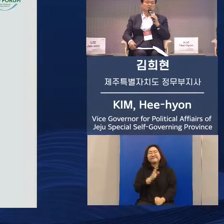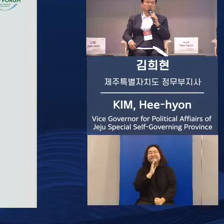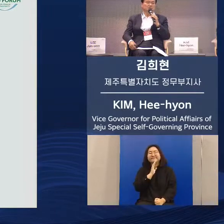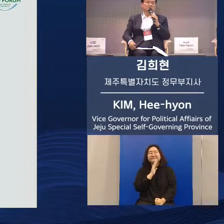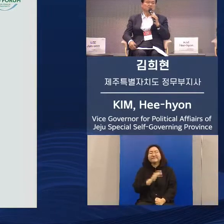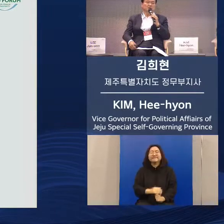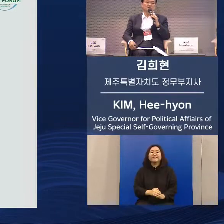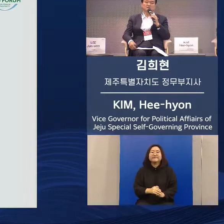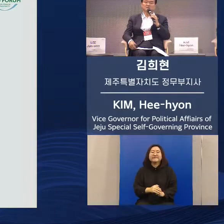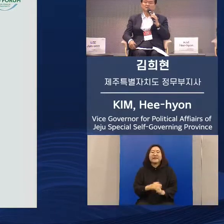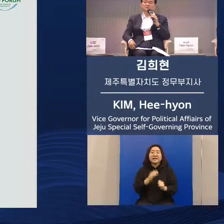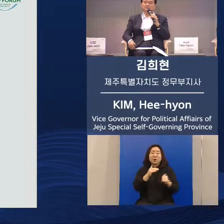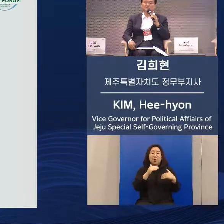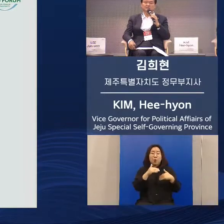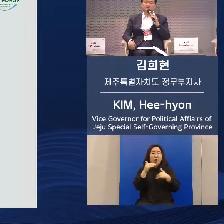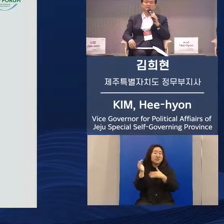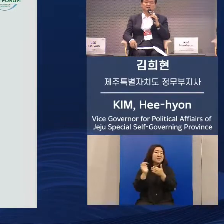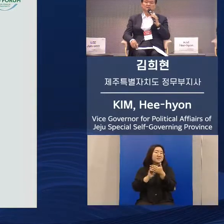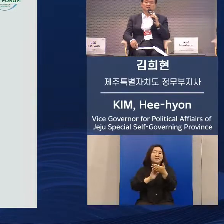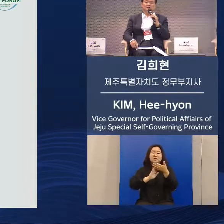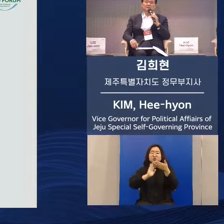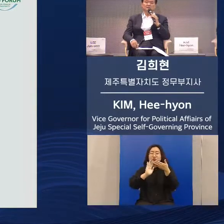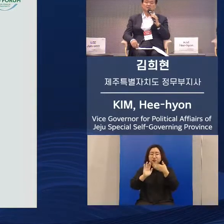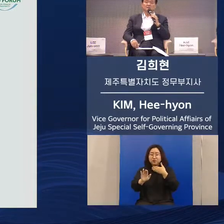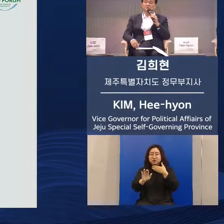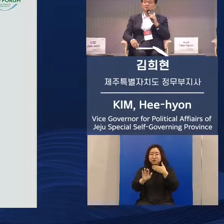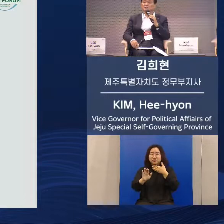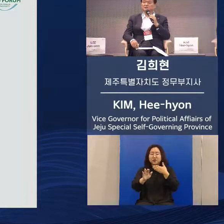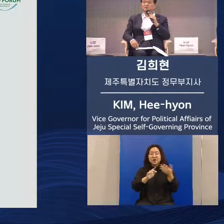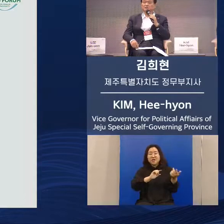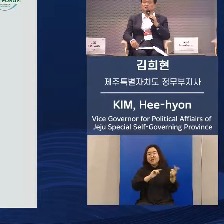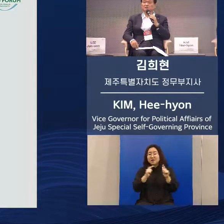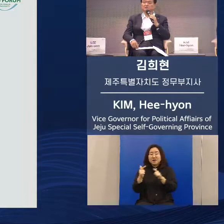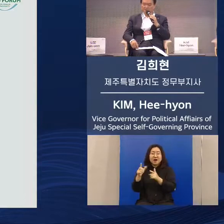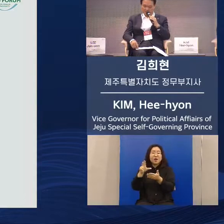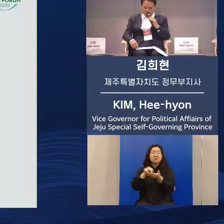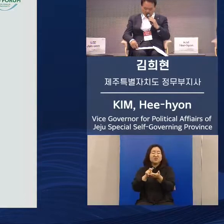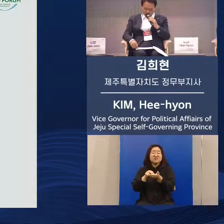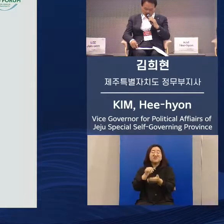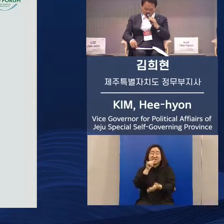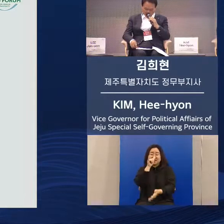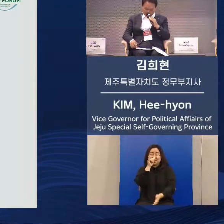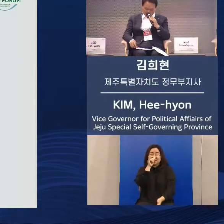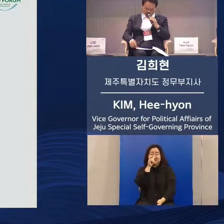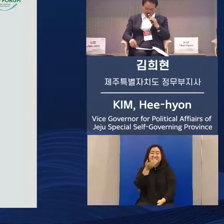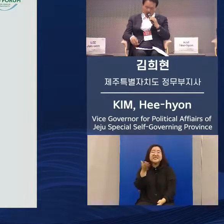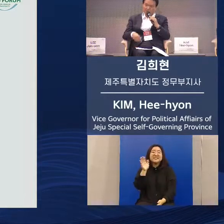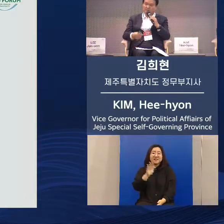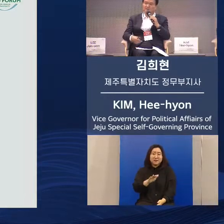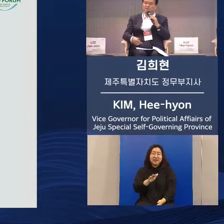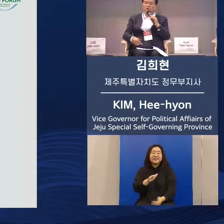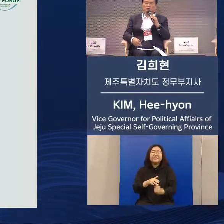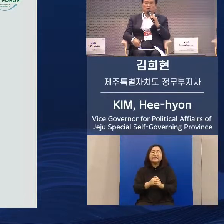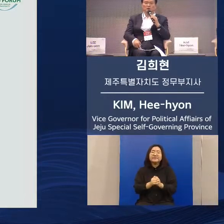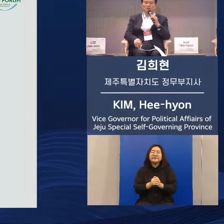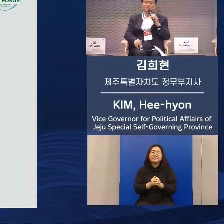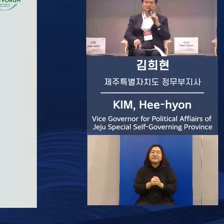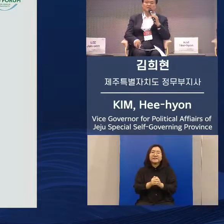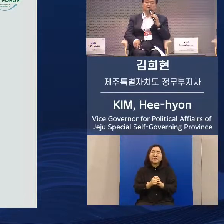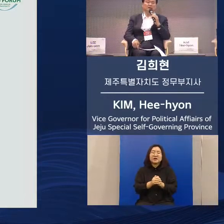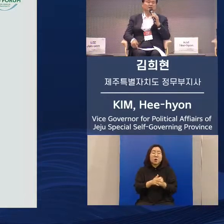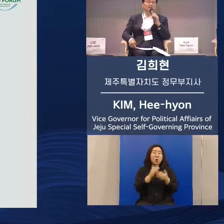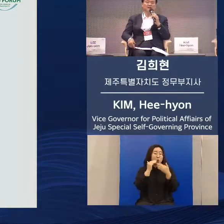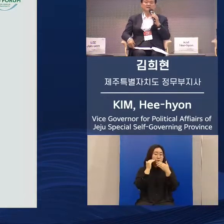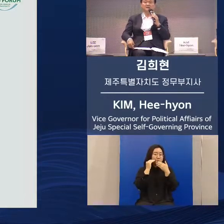드리고요. 그런 과정을 겪으면서 여러 가지 문제점들이 좀 있었습니다. 그래서 이제 어쨌든 이것은